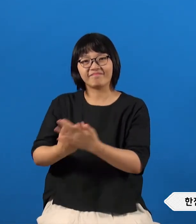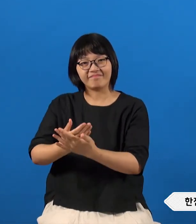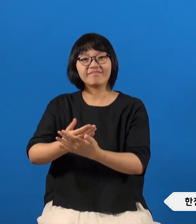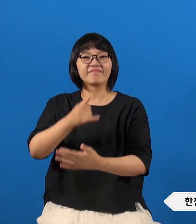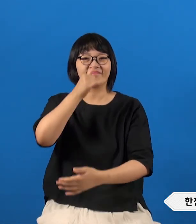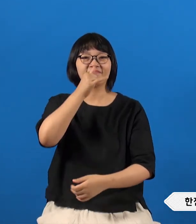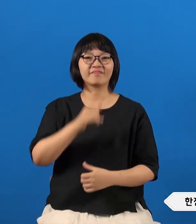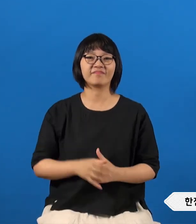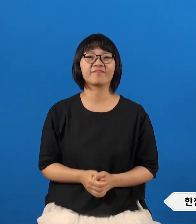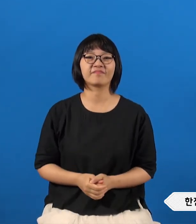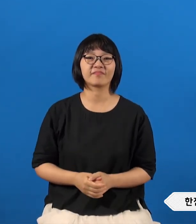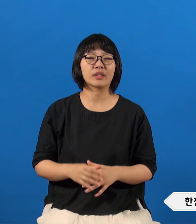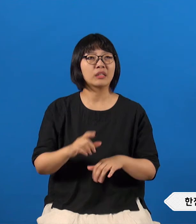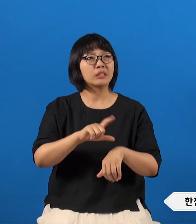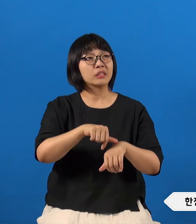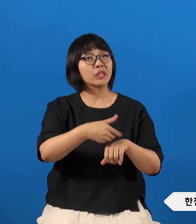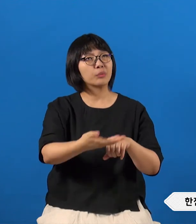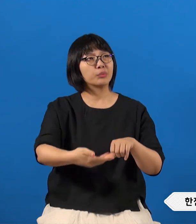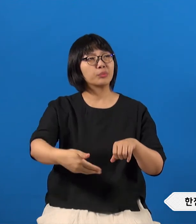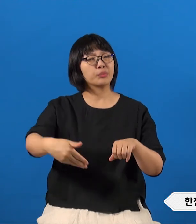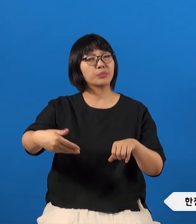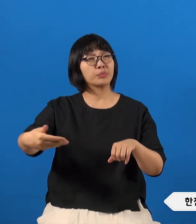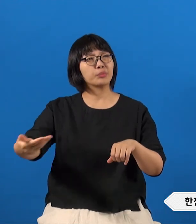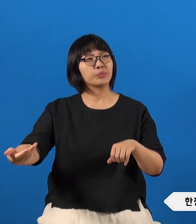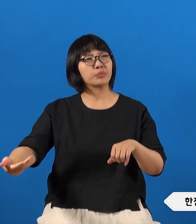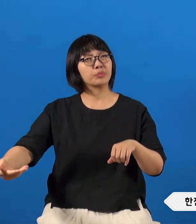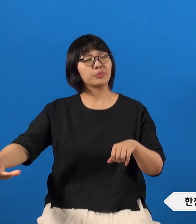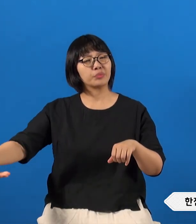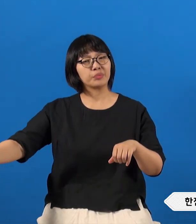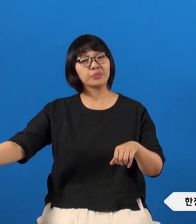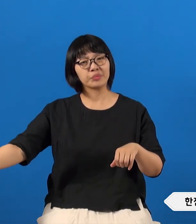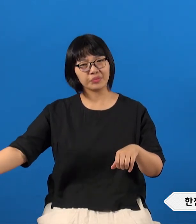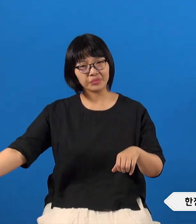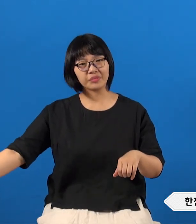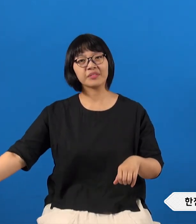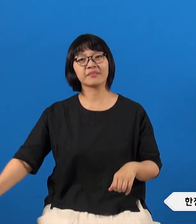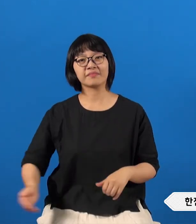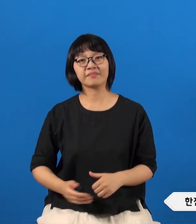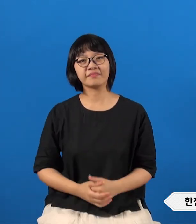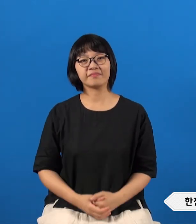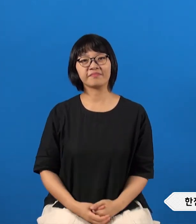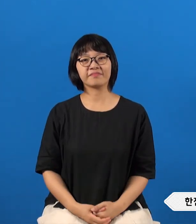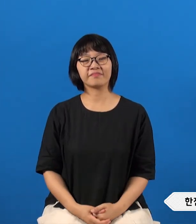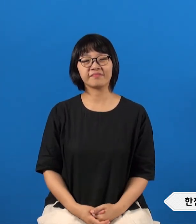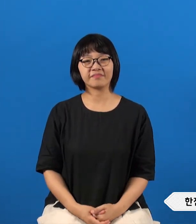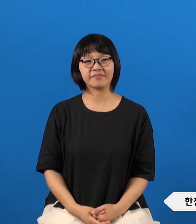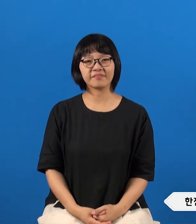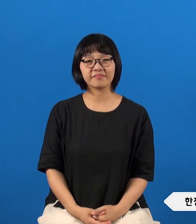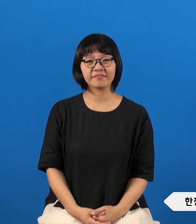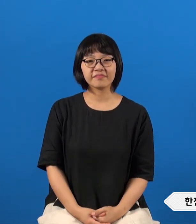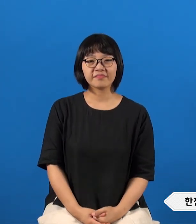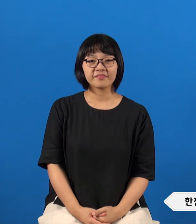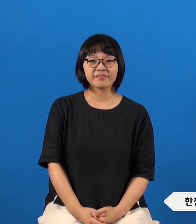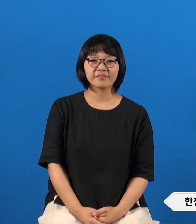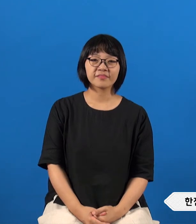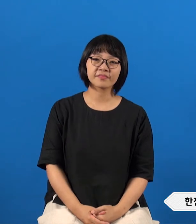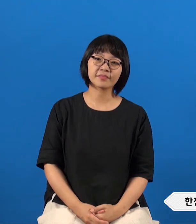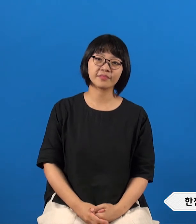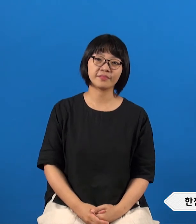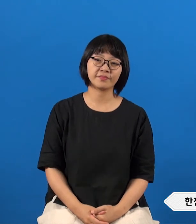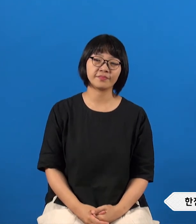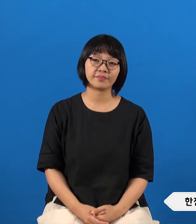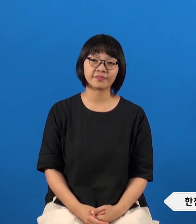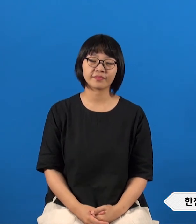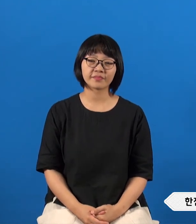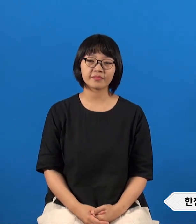얼마나 그렇게 엎어져서 회개를 했는지 한참이